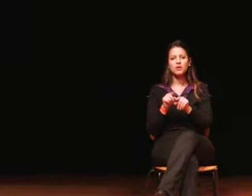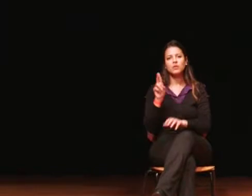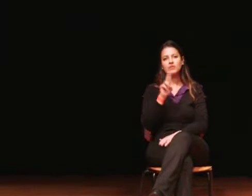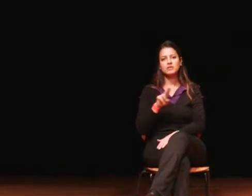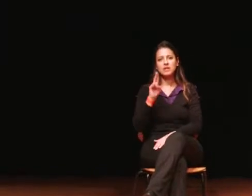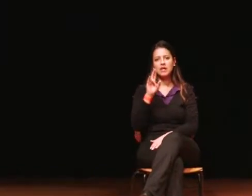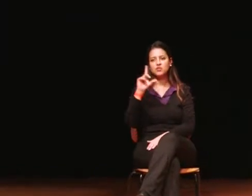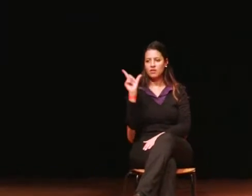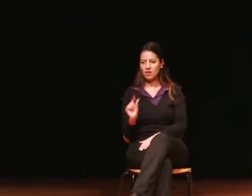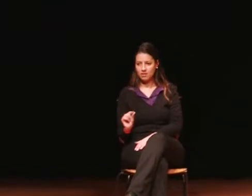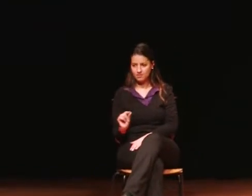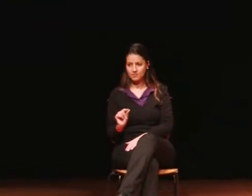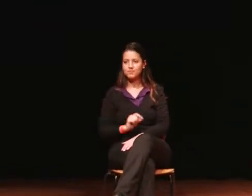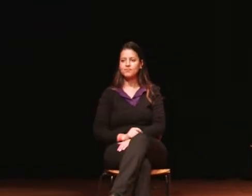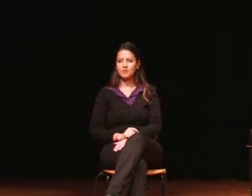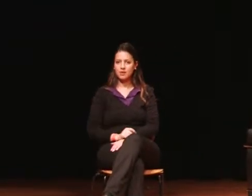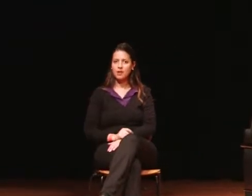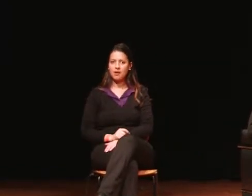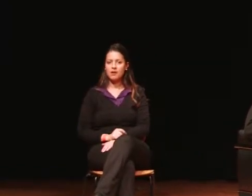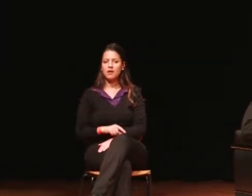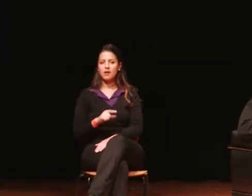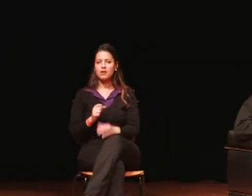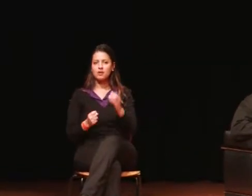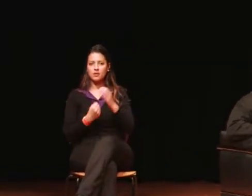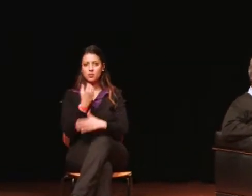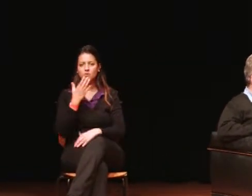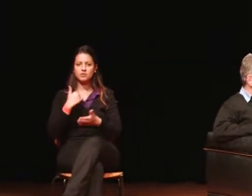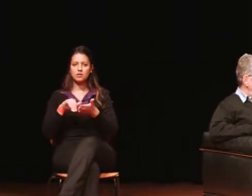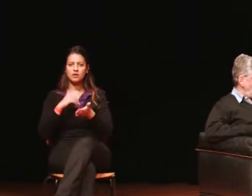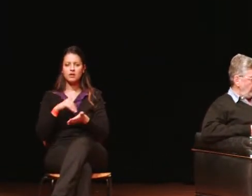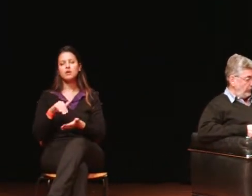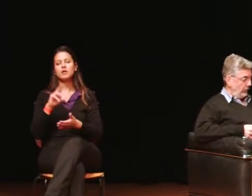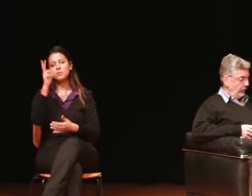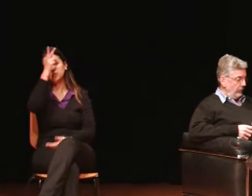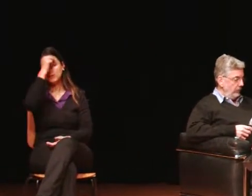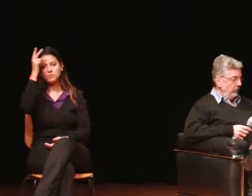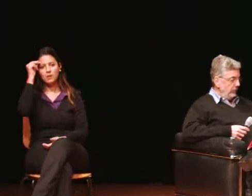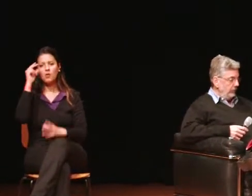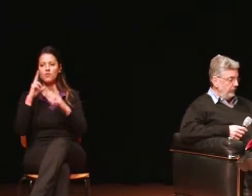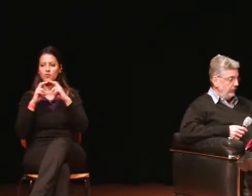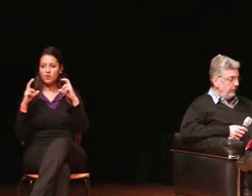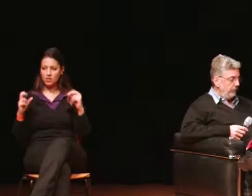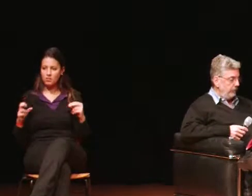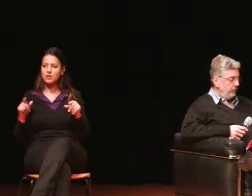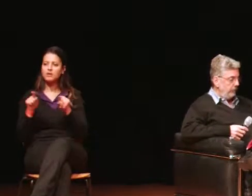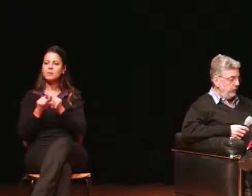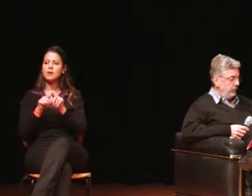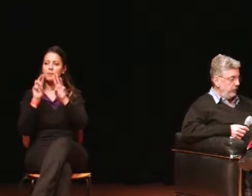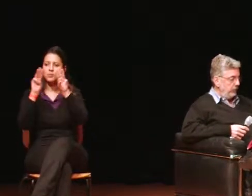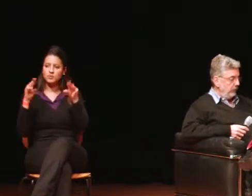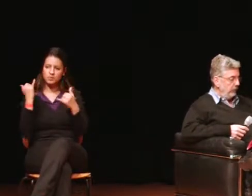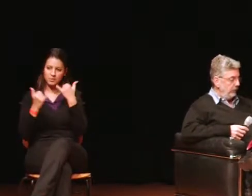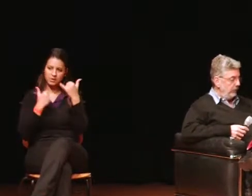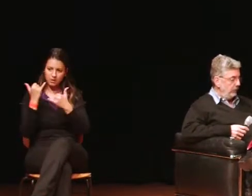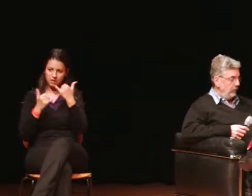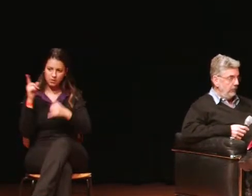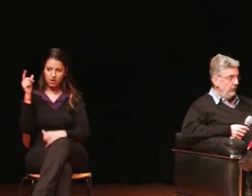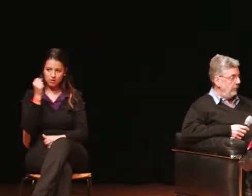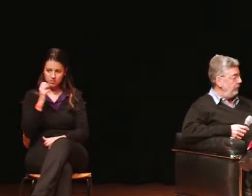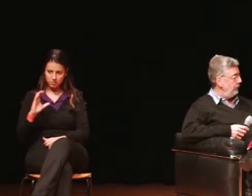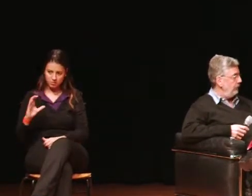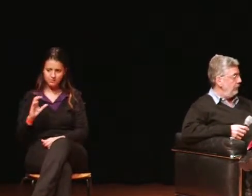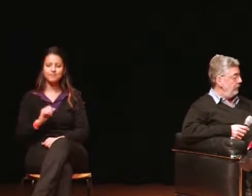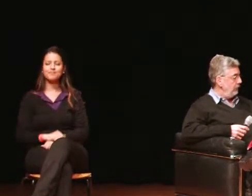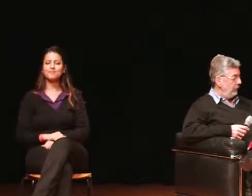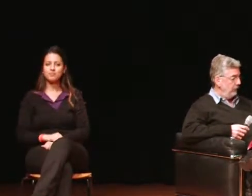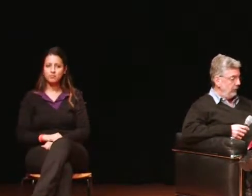Itália. Criou a Secretaria Municipal de Educação de Florianópolis e o Museu do Brinquedo da Universidade Federal de Santa Catarina. Participa